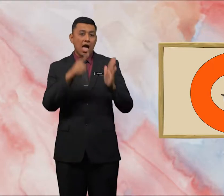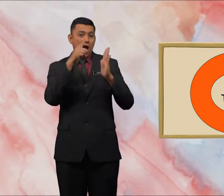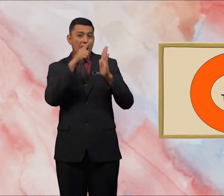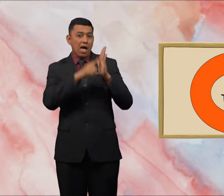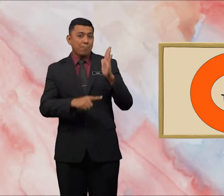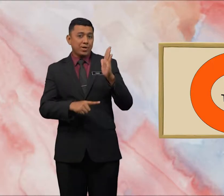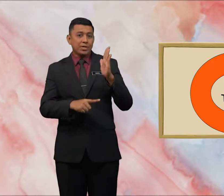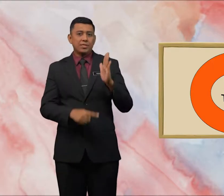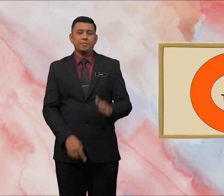apa,